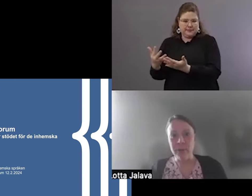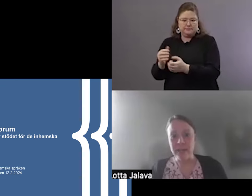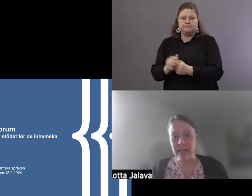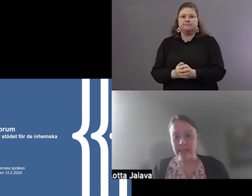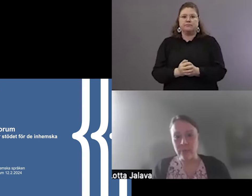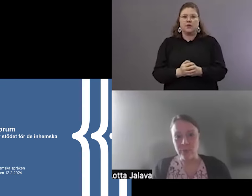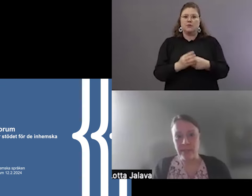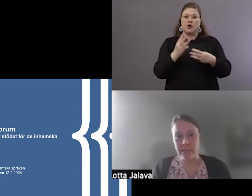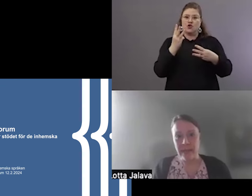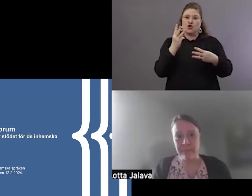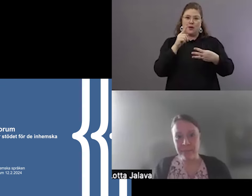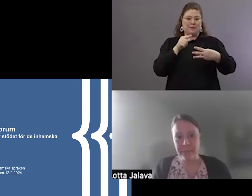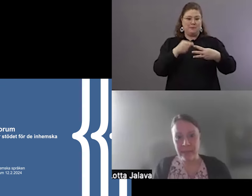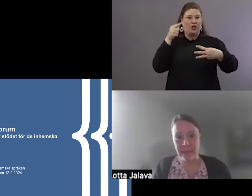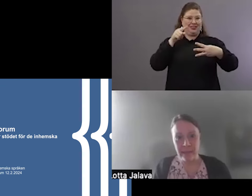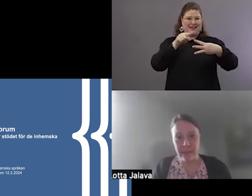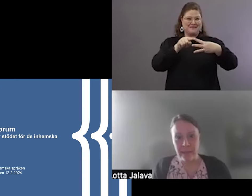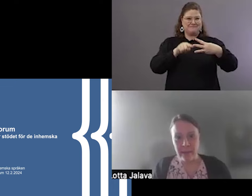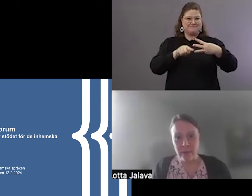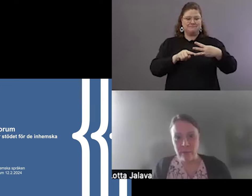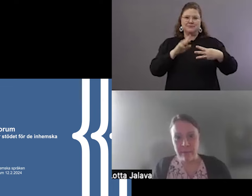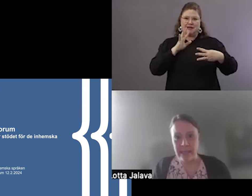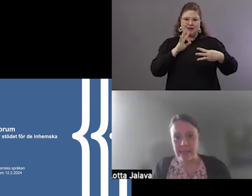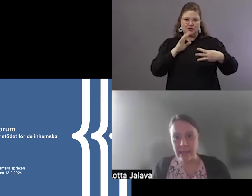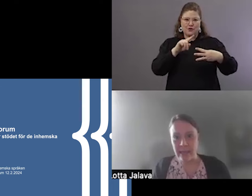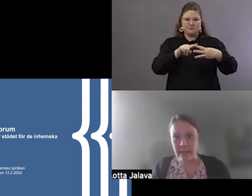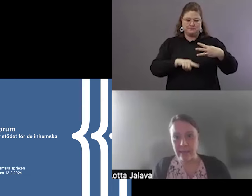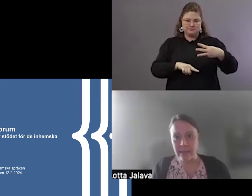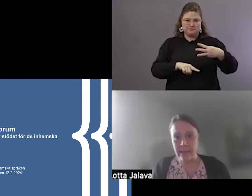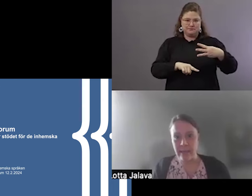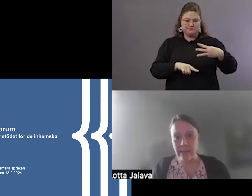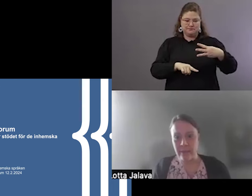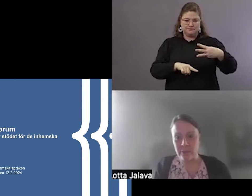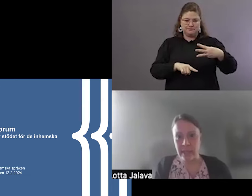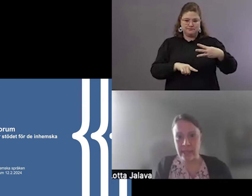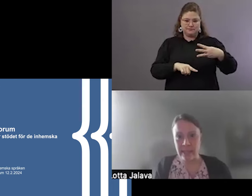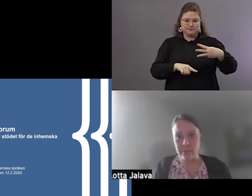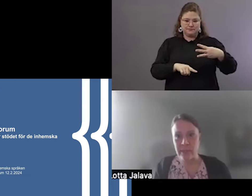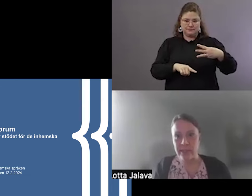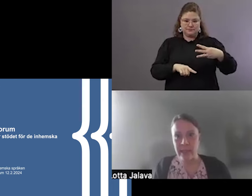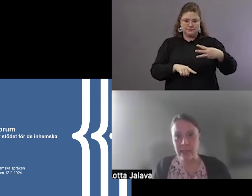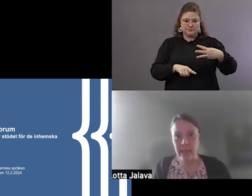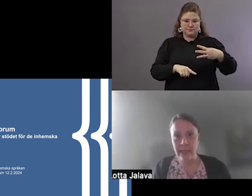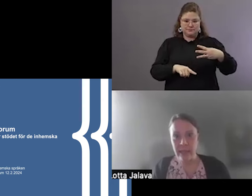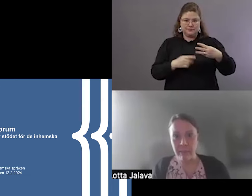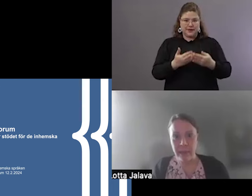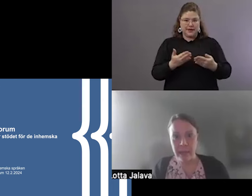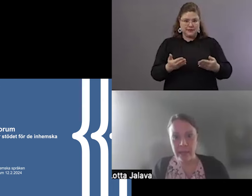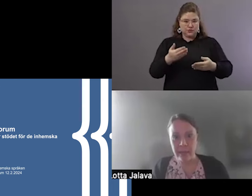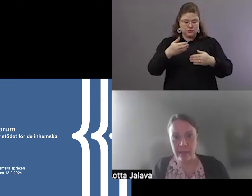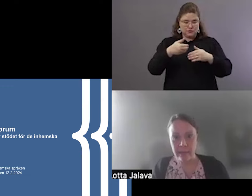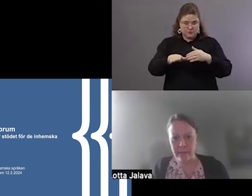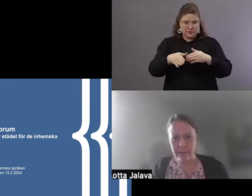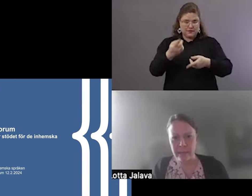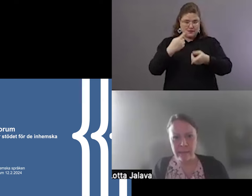kolme pointtia esityksessä, jos me päästään tuossa esityksessä